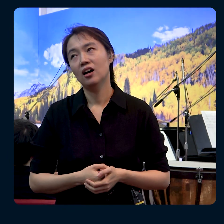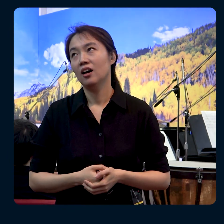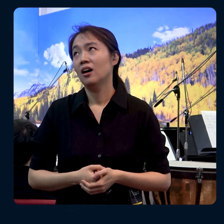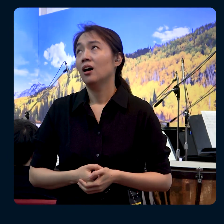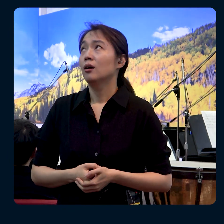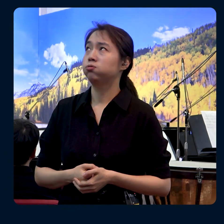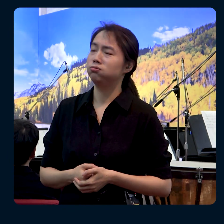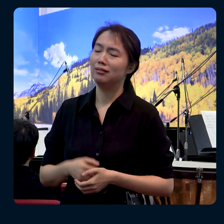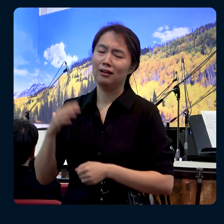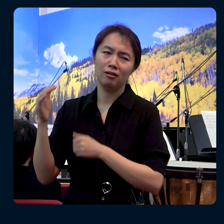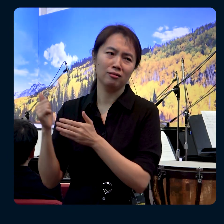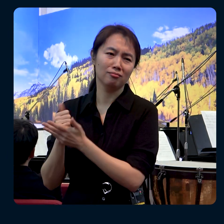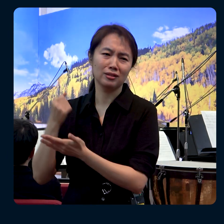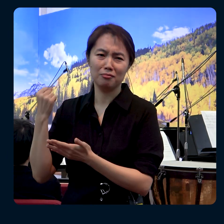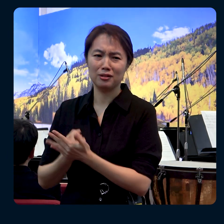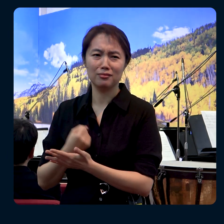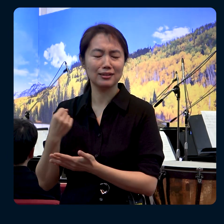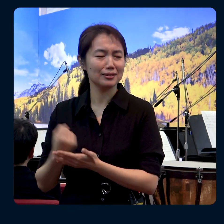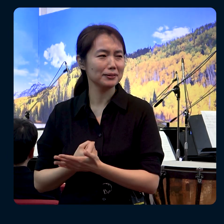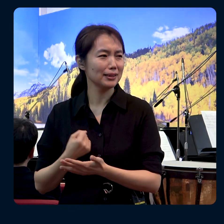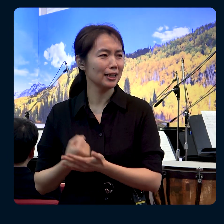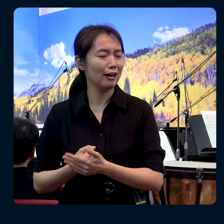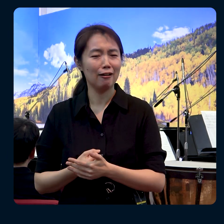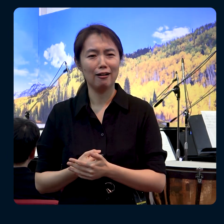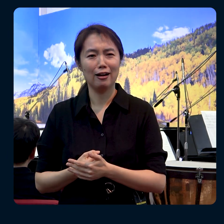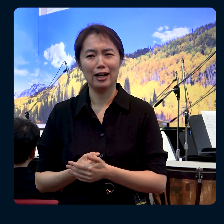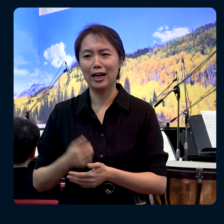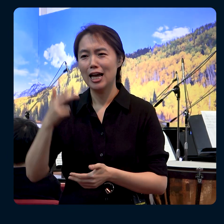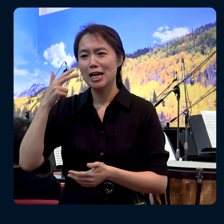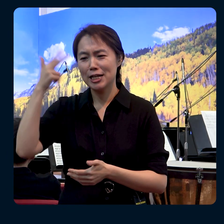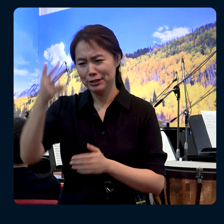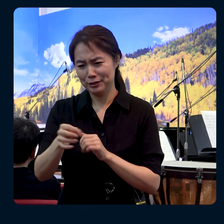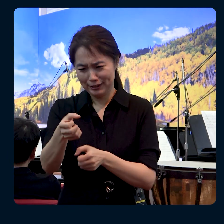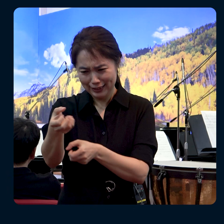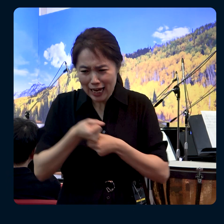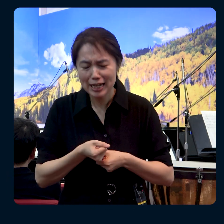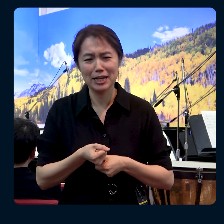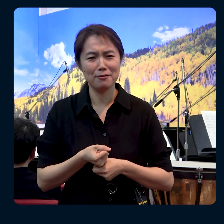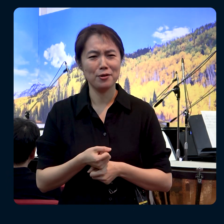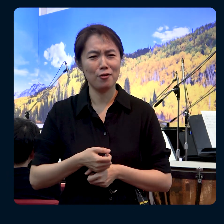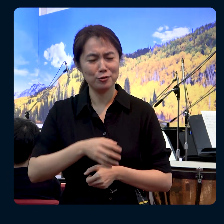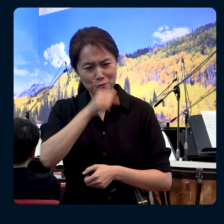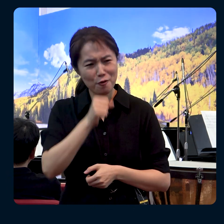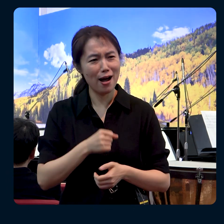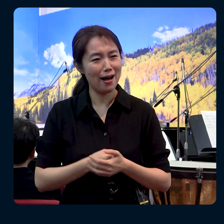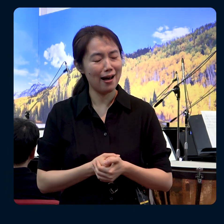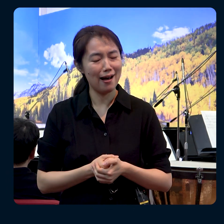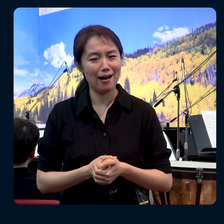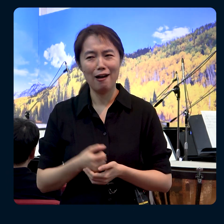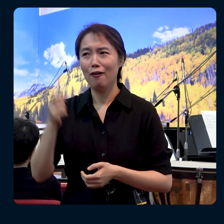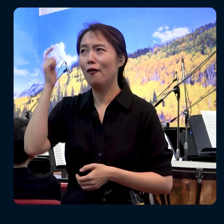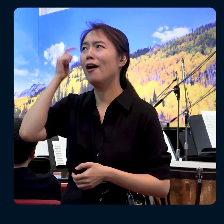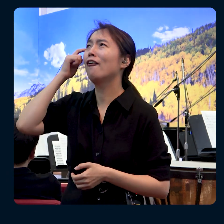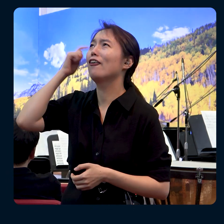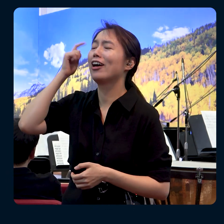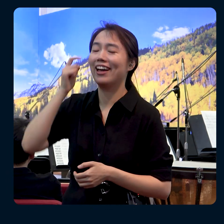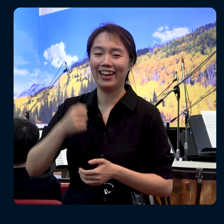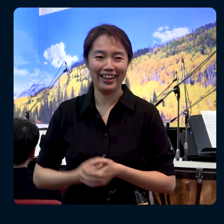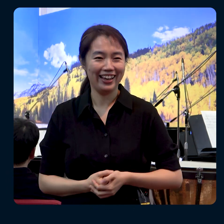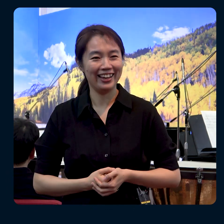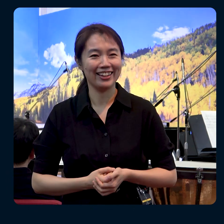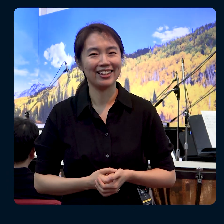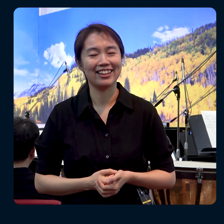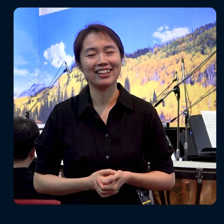야, 그때는 정말 섭섭하더라고요. 아니, 일주일만 쓰시면 되는데, 일주일만 당기시면 되는데, 이게 뭡니까 도대체?